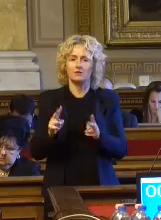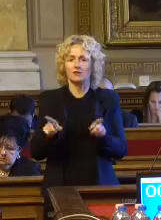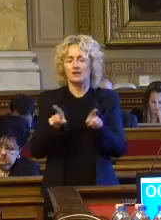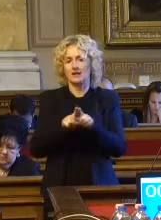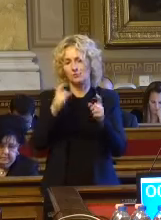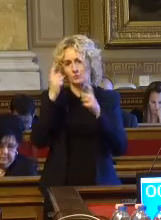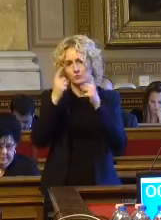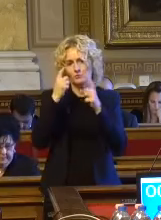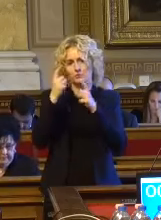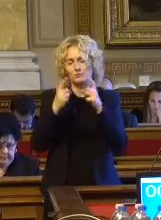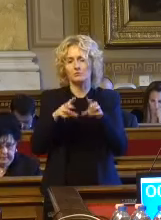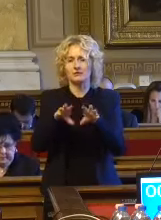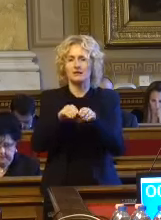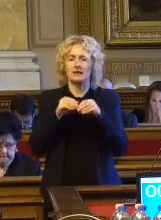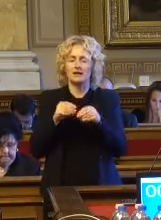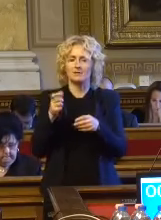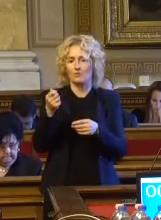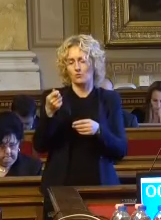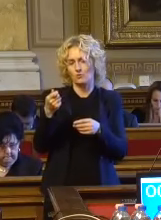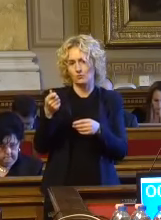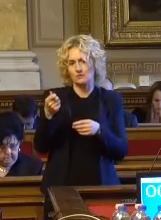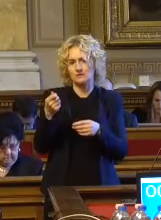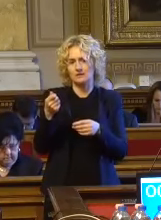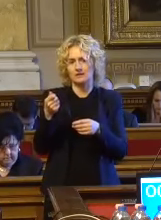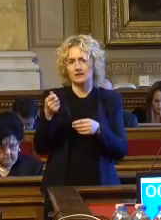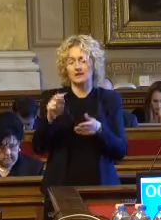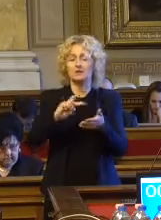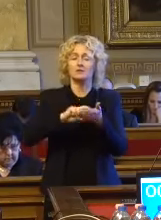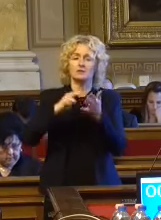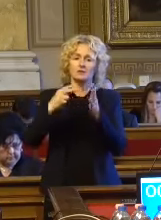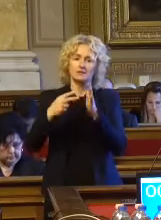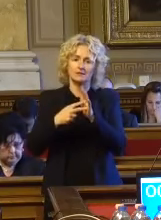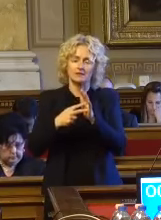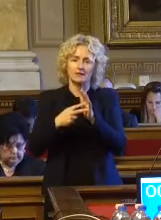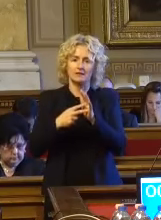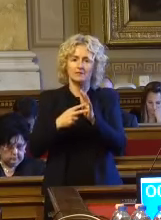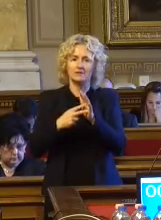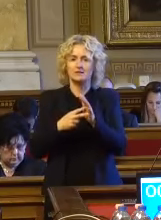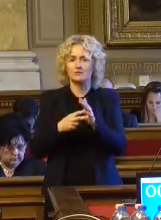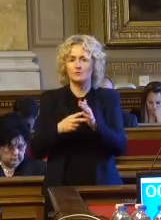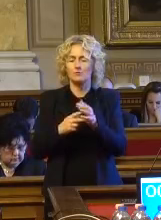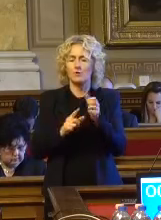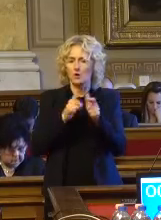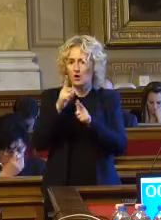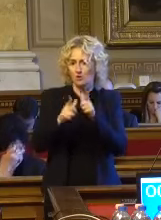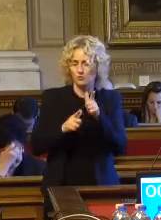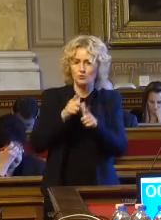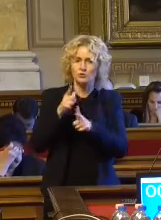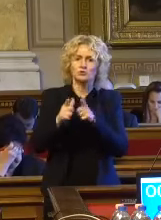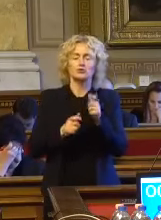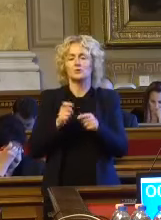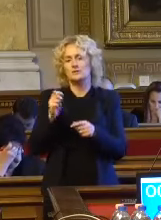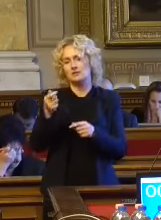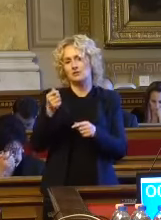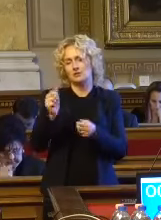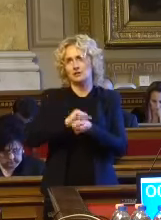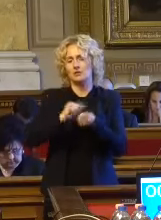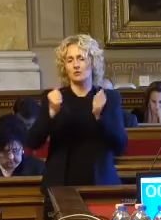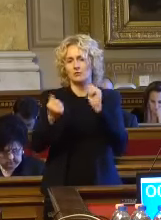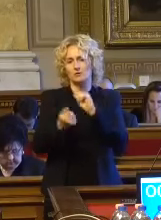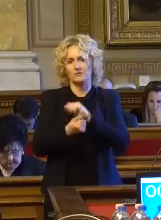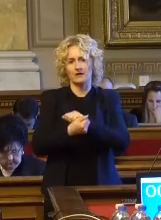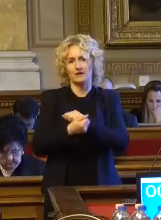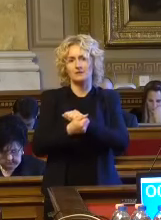díjat ezért előirányoznánk, illetve a kölcsönzési díjakon változtatnánk még, de ezeknek